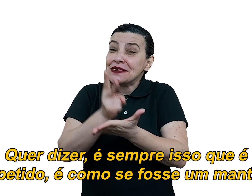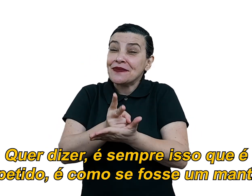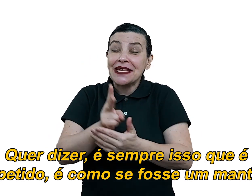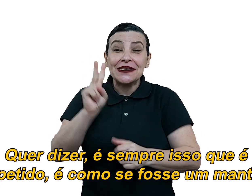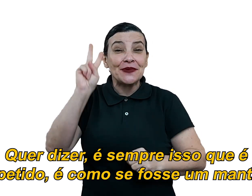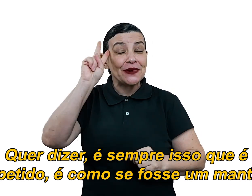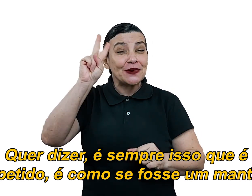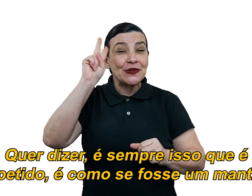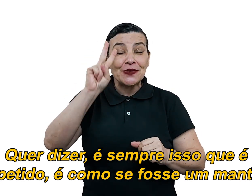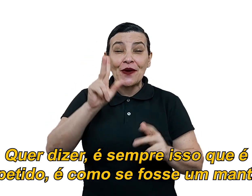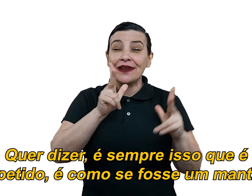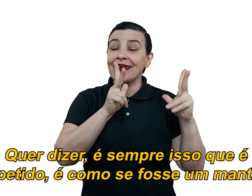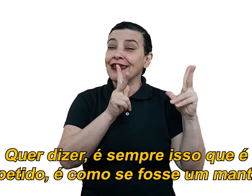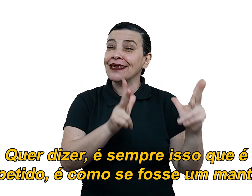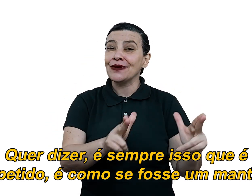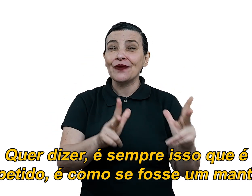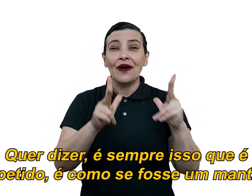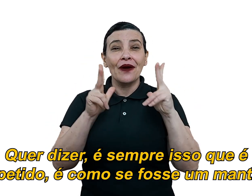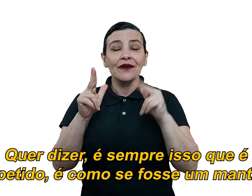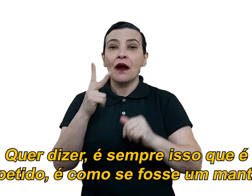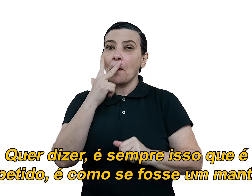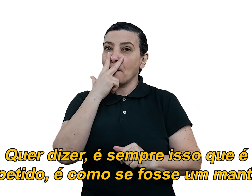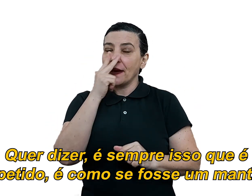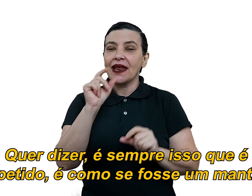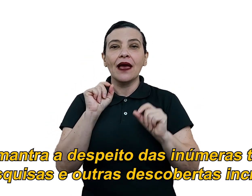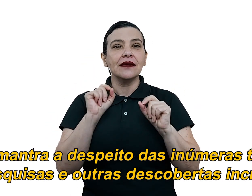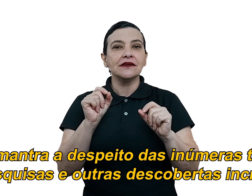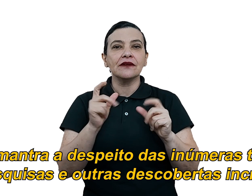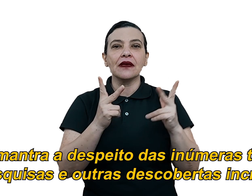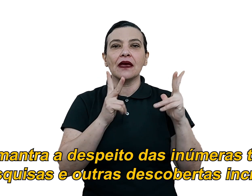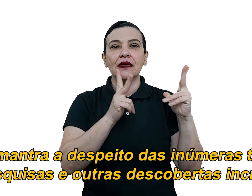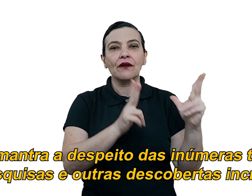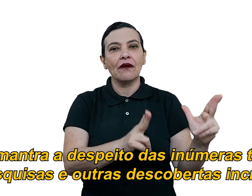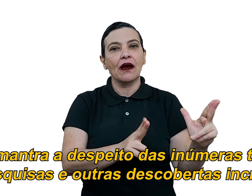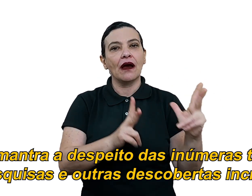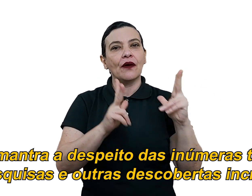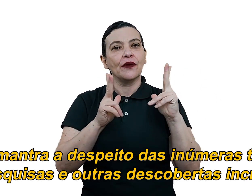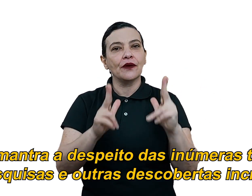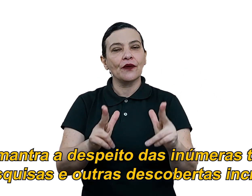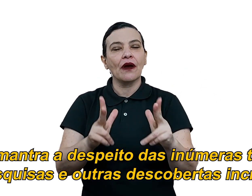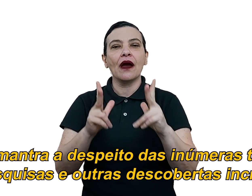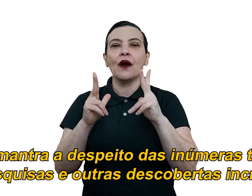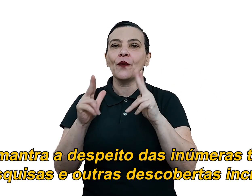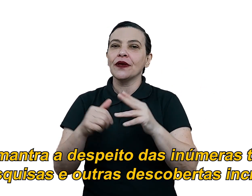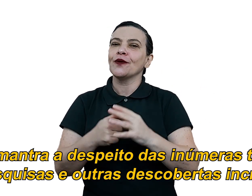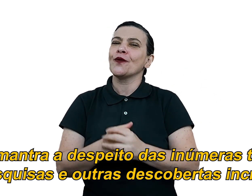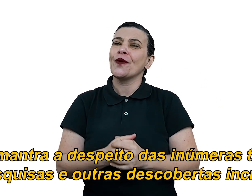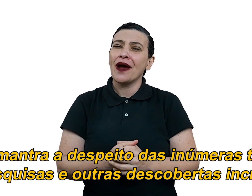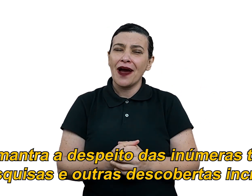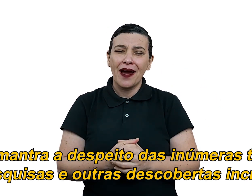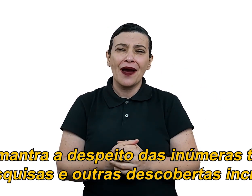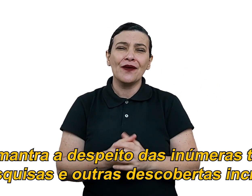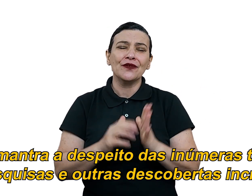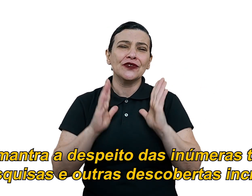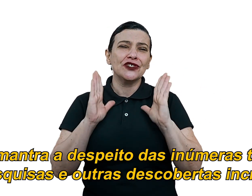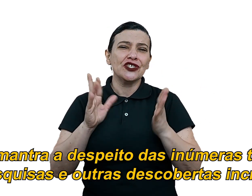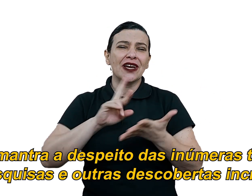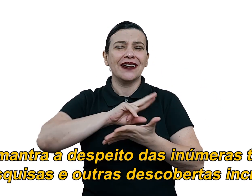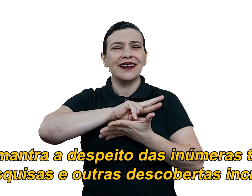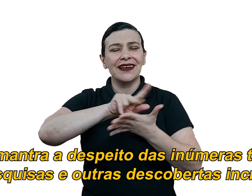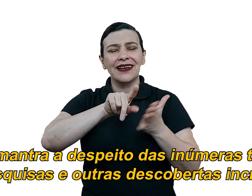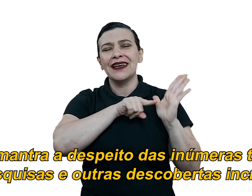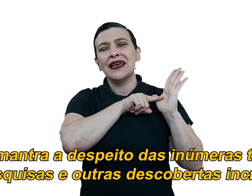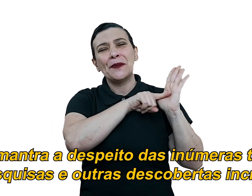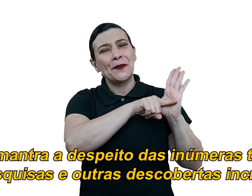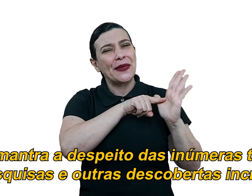é repetido. É como se fosse um mantra, a despeito das inúmeras teses